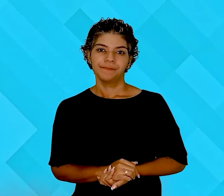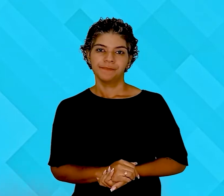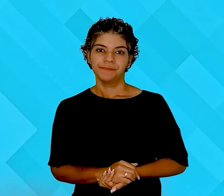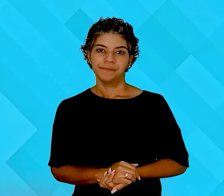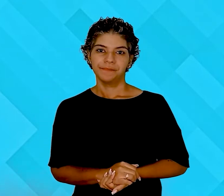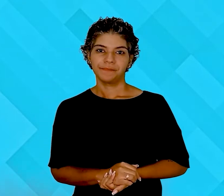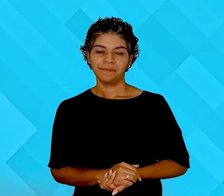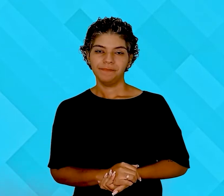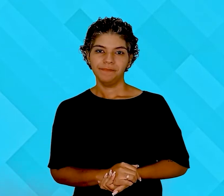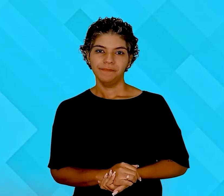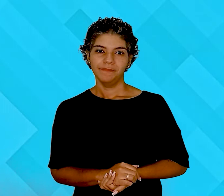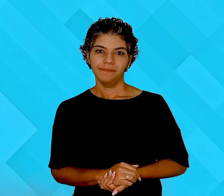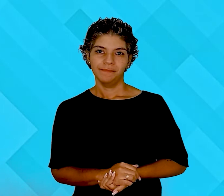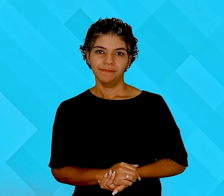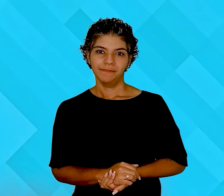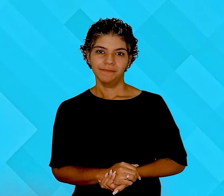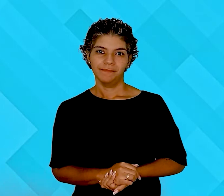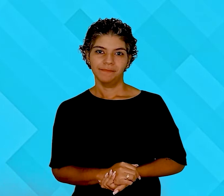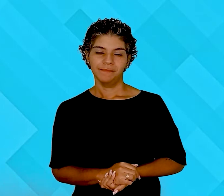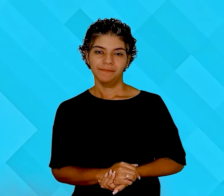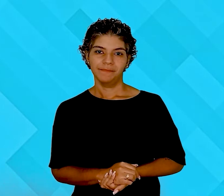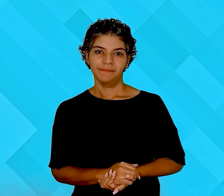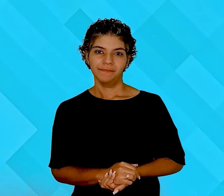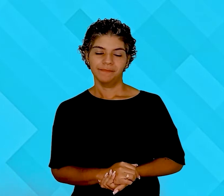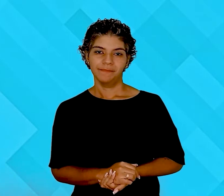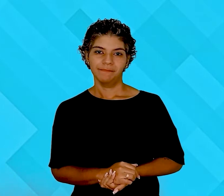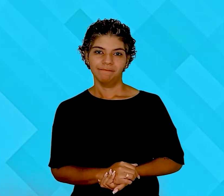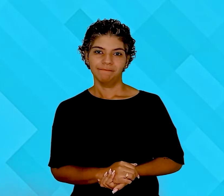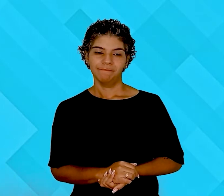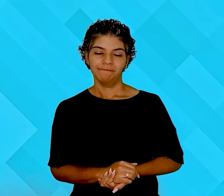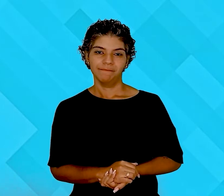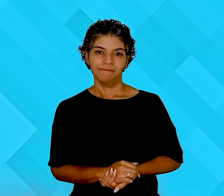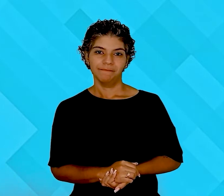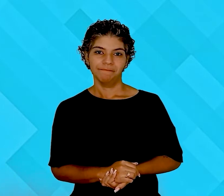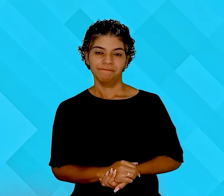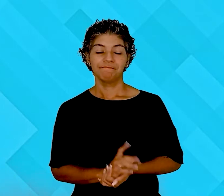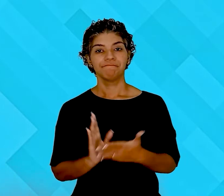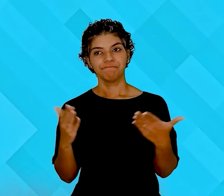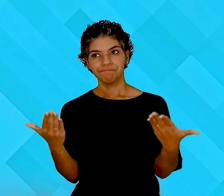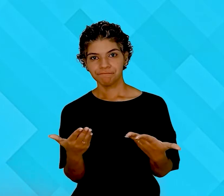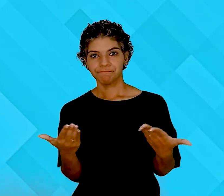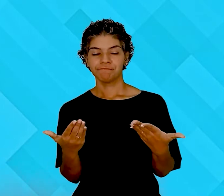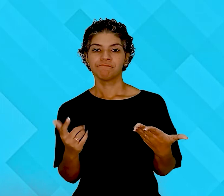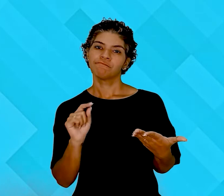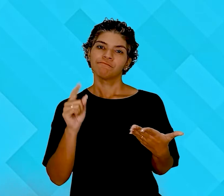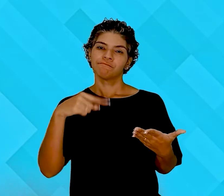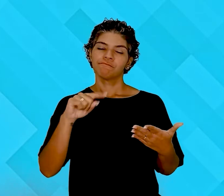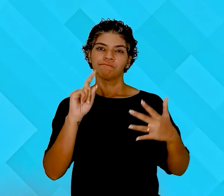Bom, a gente está pensando algumas outras questões aqui e tal, mas a gente propõe aqui fazer um jogo bate-volta,